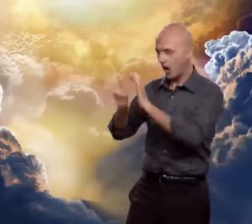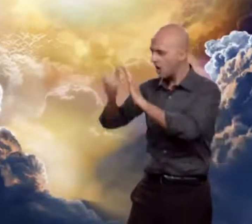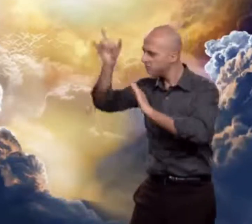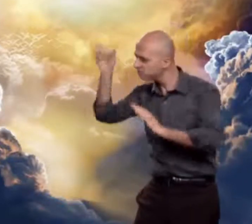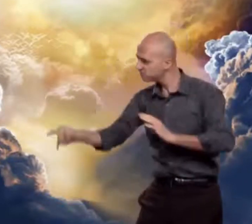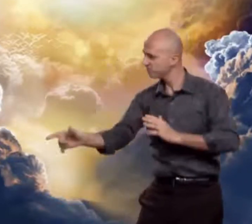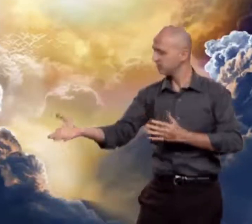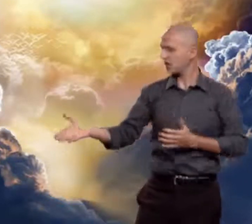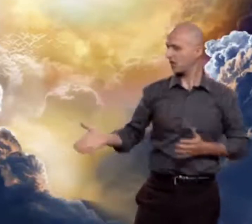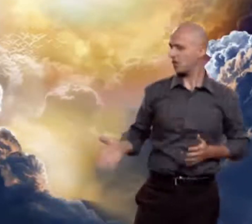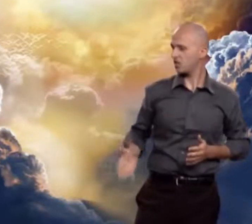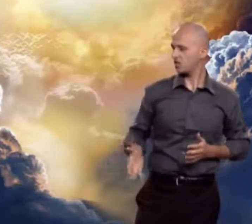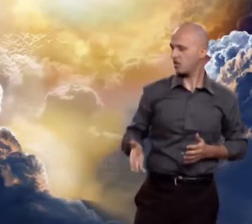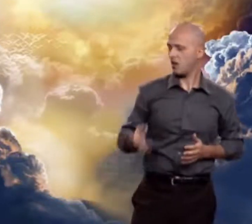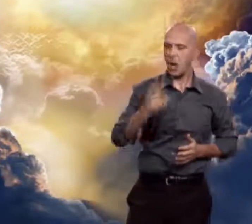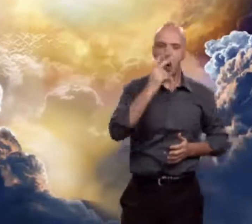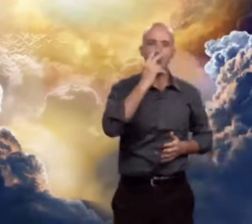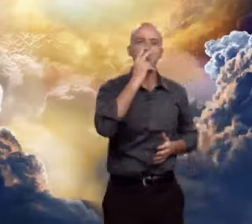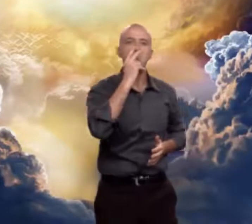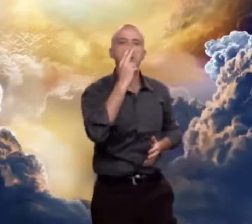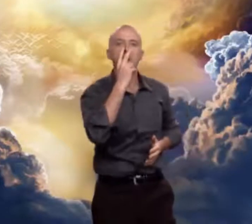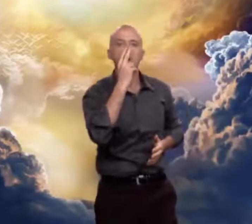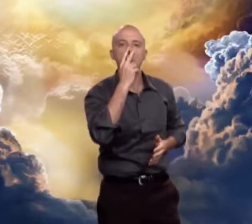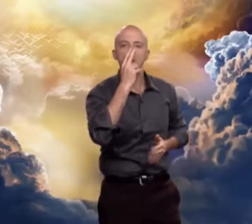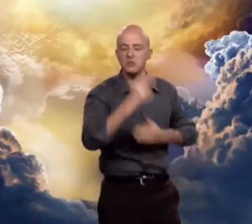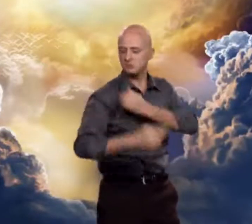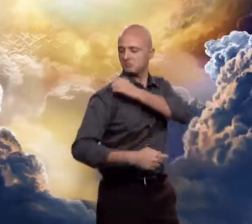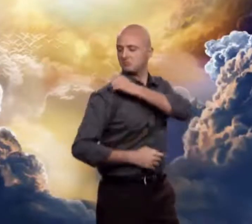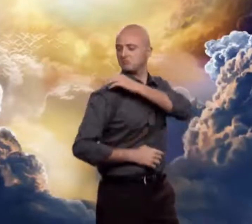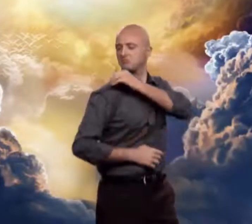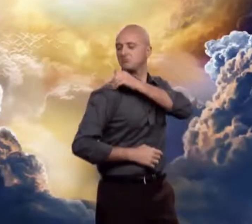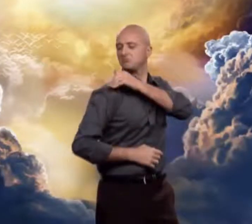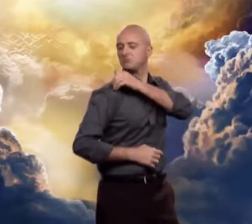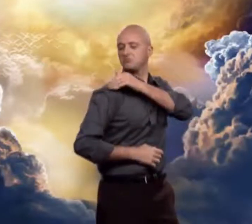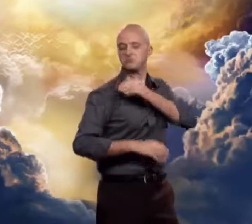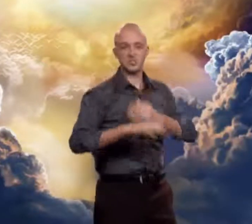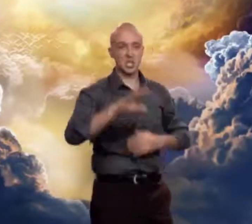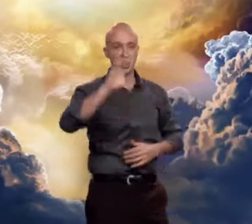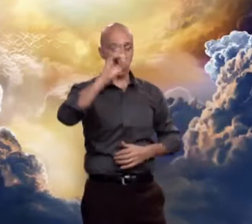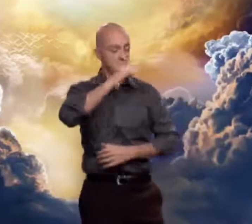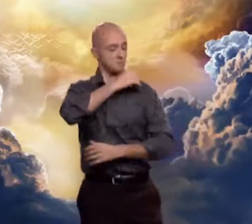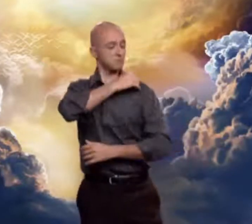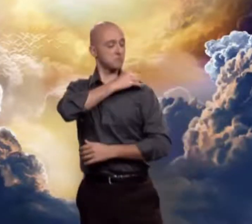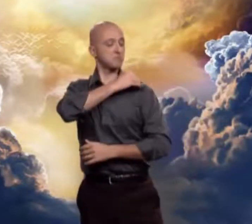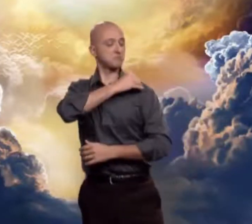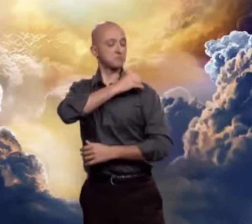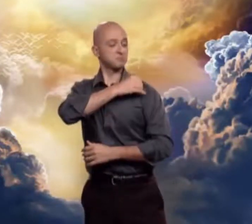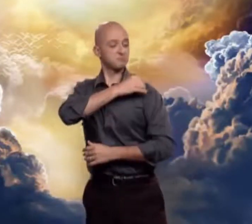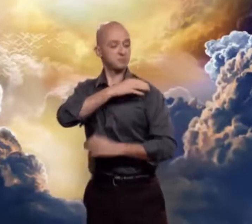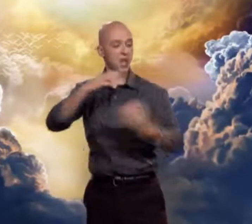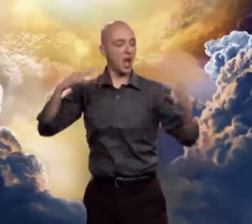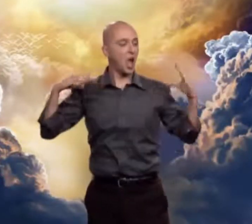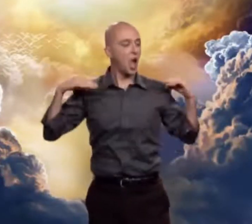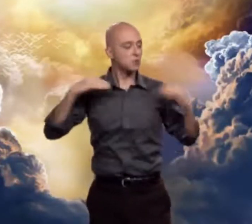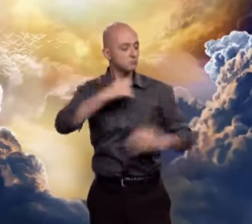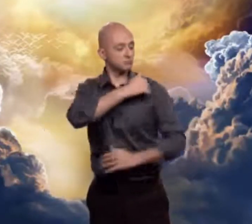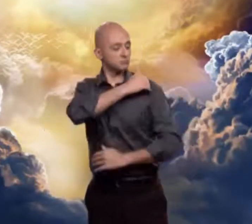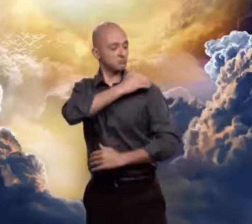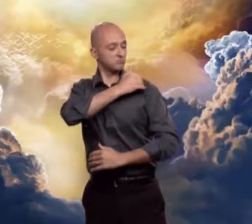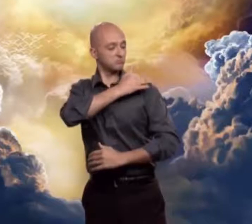perplexos ao utilizar argumentos enganosos a respeito dos propósitos divinos. Tudo que era simples ele